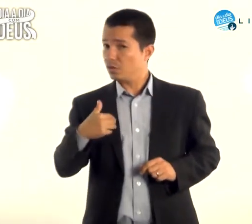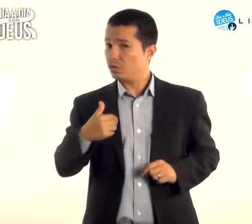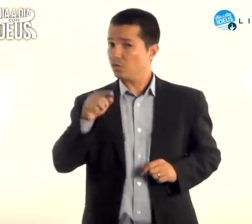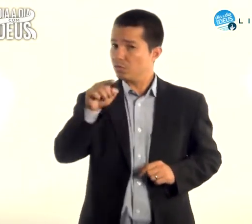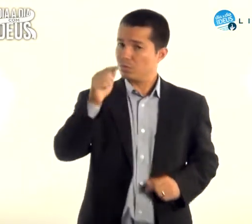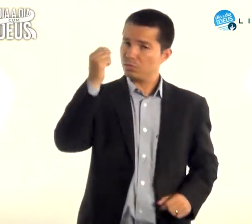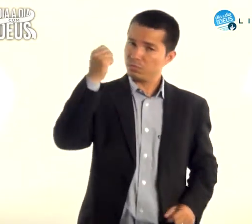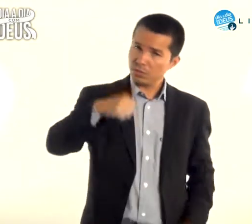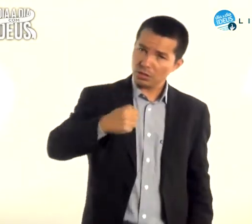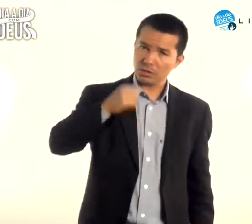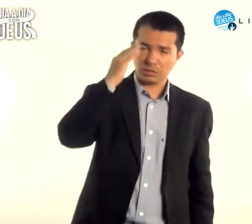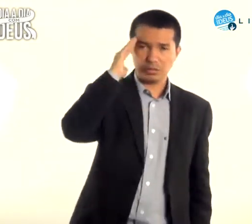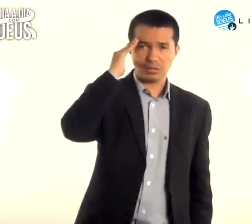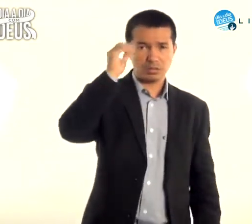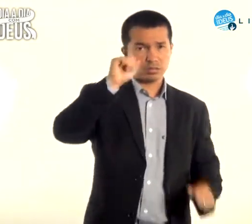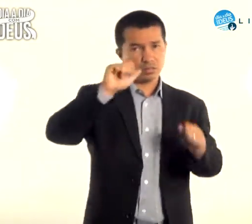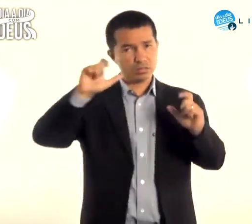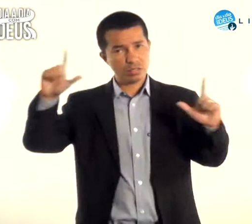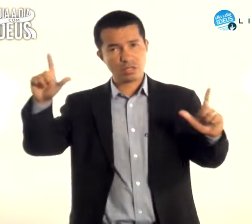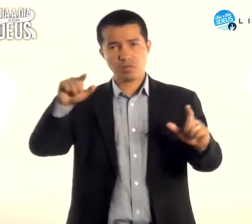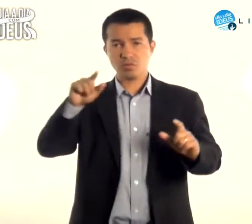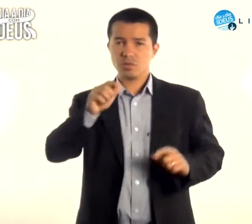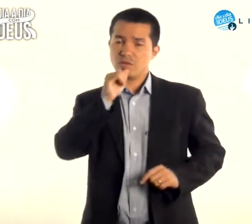entenda que agradar a Deus